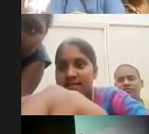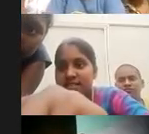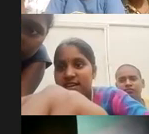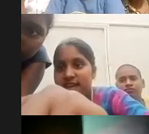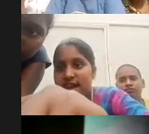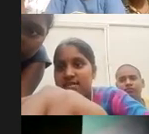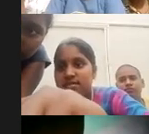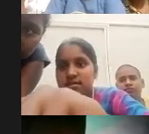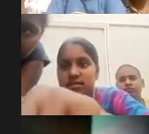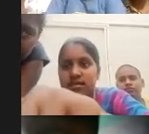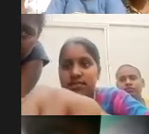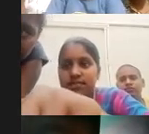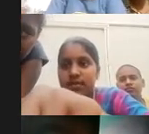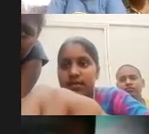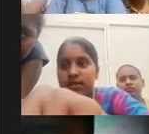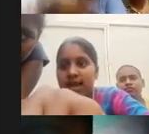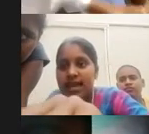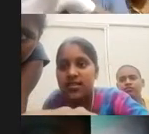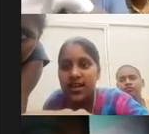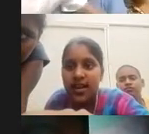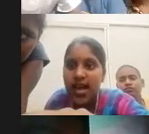Seventh one na. Eighth one na.